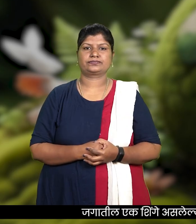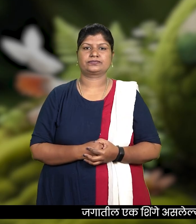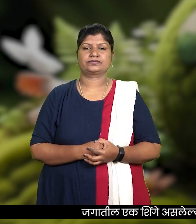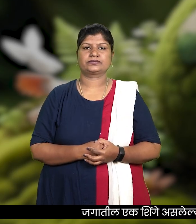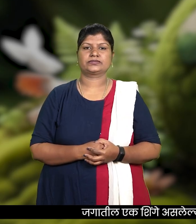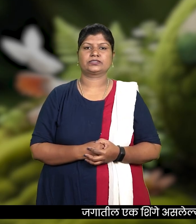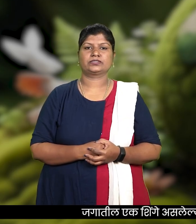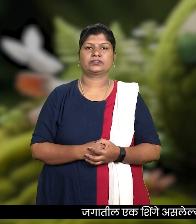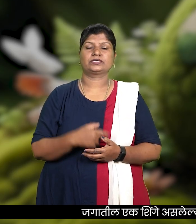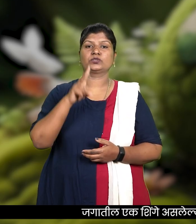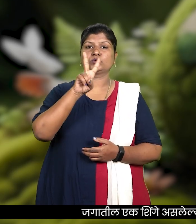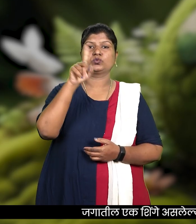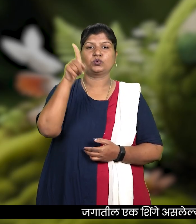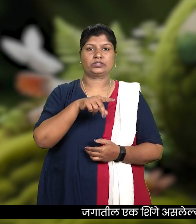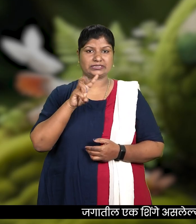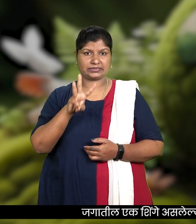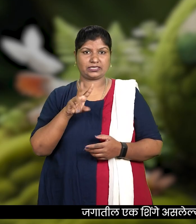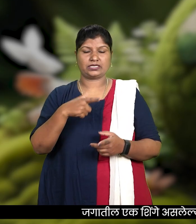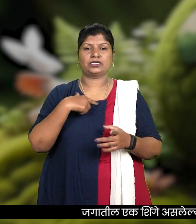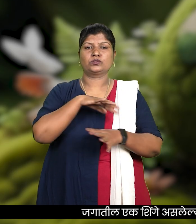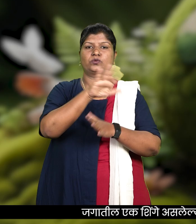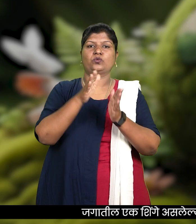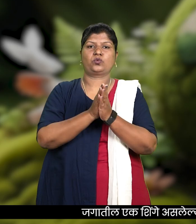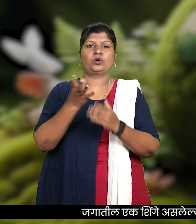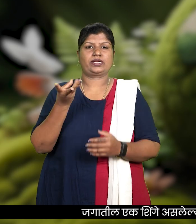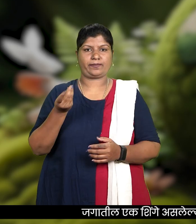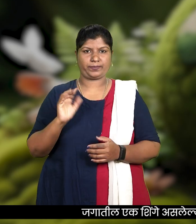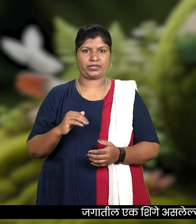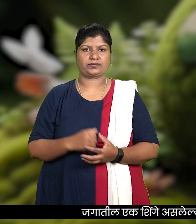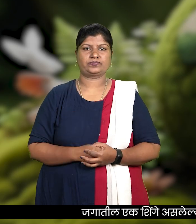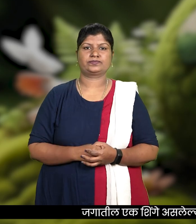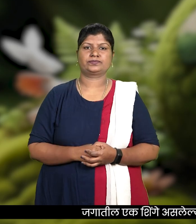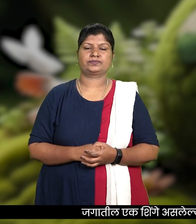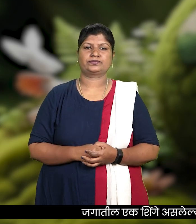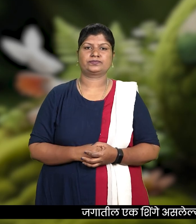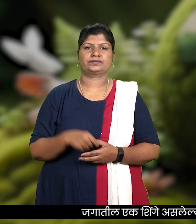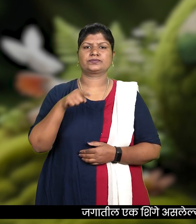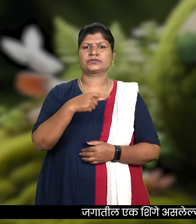जगातील एक शिंगे असलेल्या गेंड्यांच्या एकूण संख्येपैकी 2/3 कांजीरंगा येथे आढळतात.